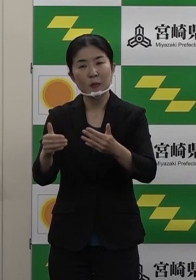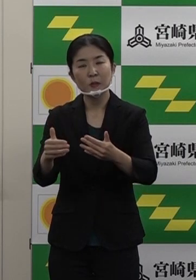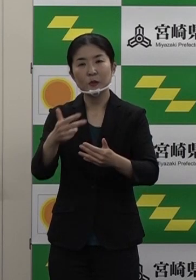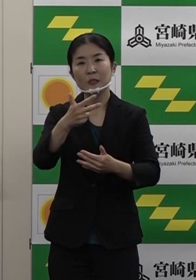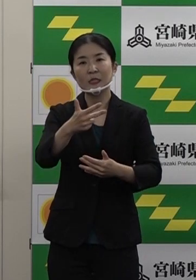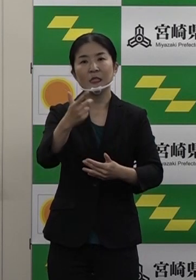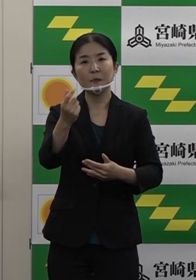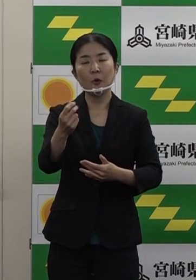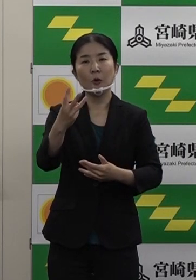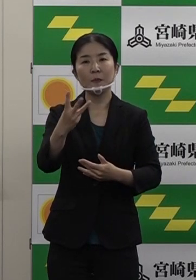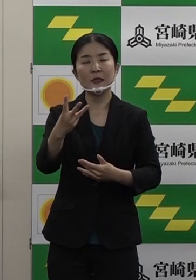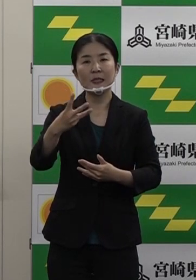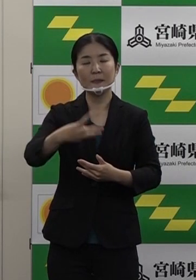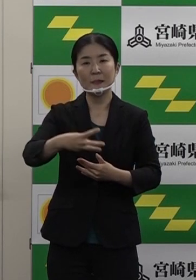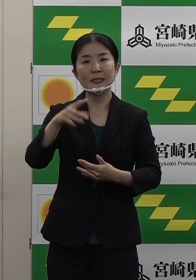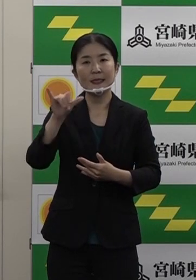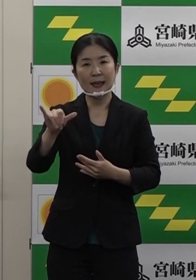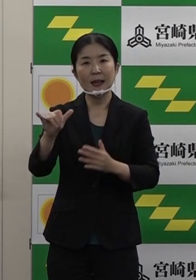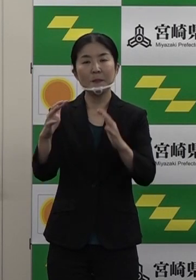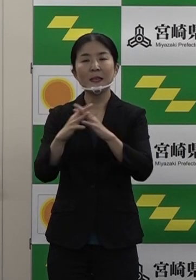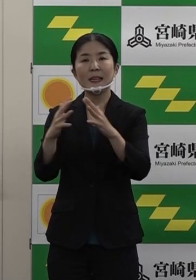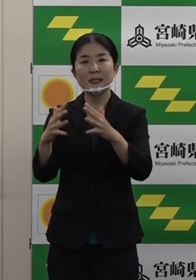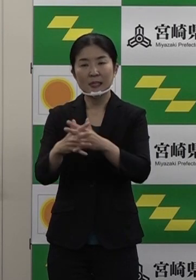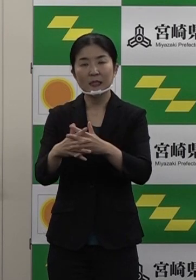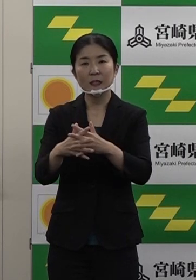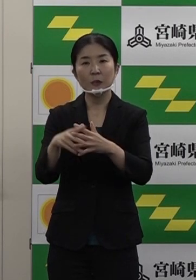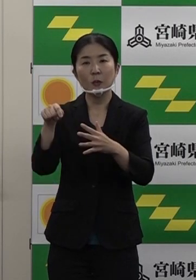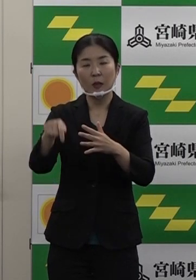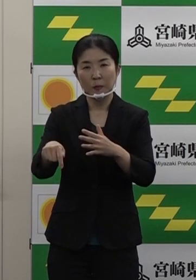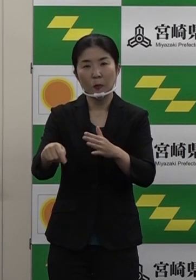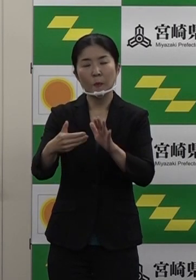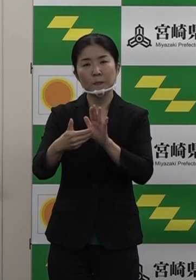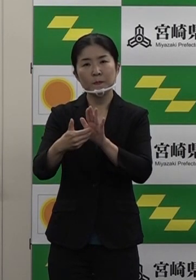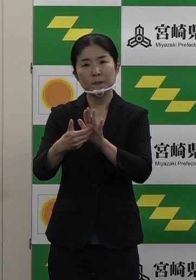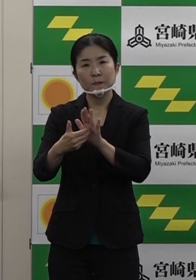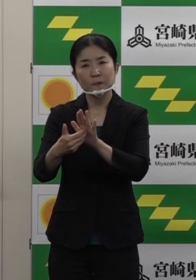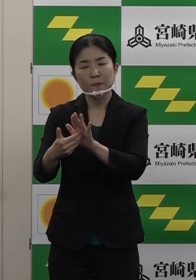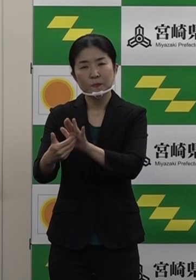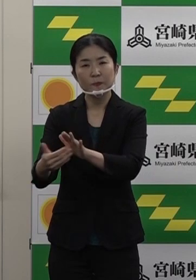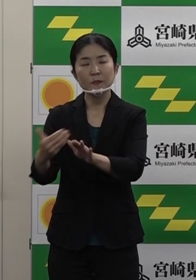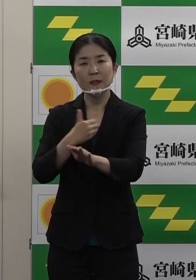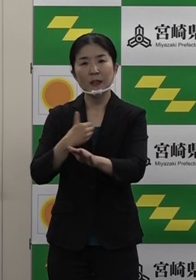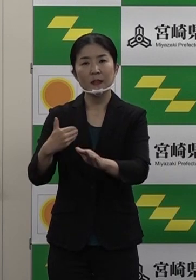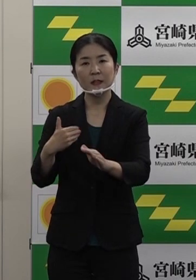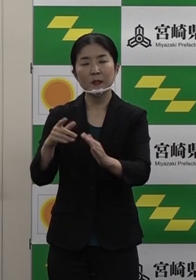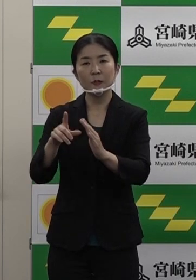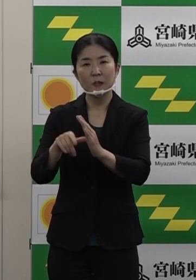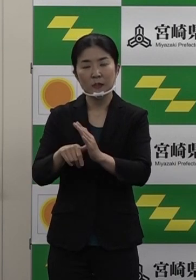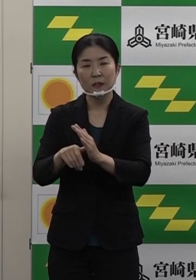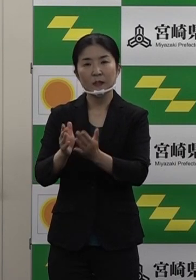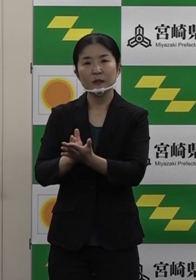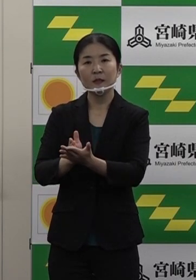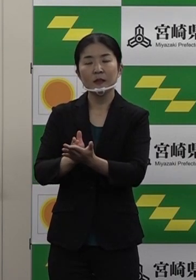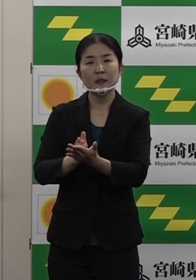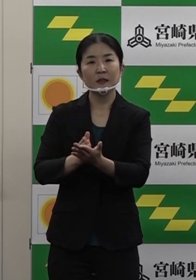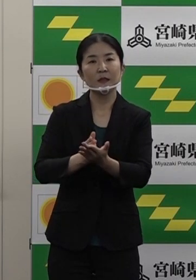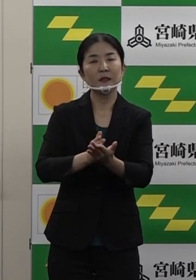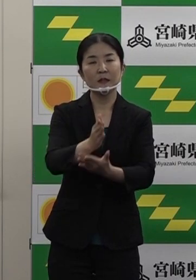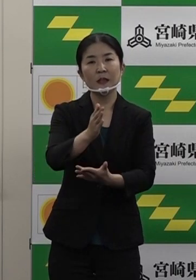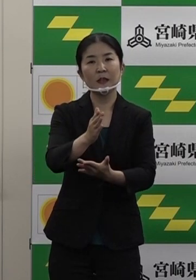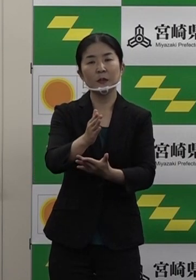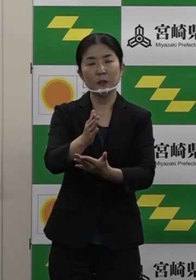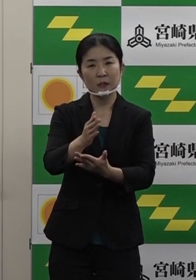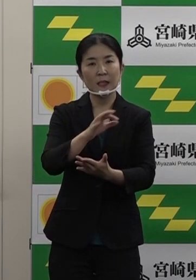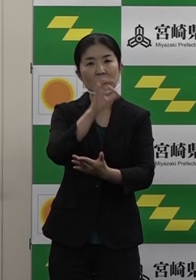ペーンですね、これも一定の沈静化が図られた段階ではスタートボタンを押すことによってその観光